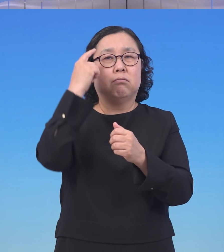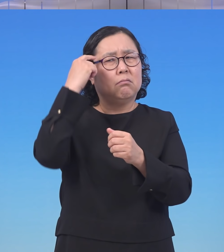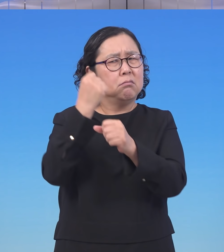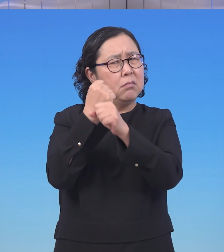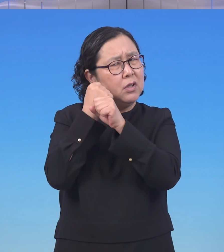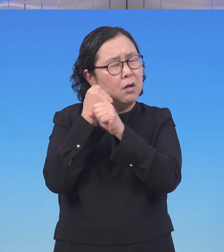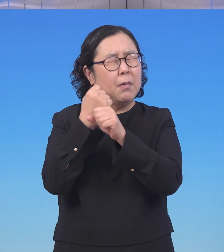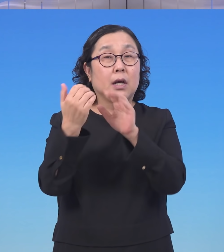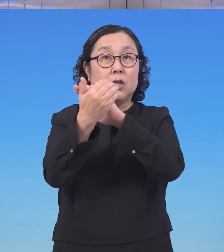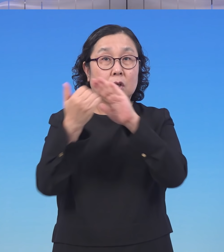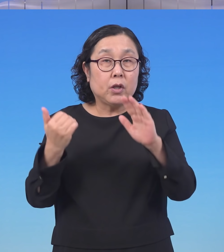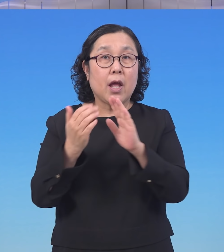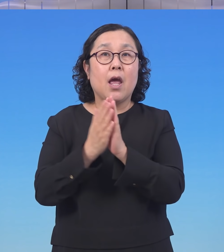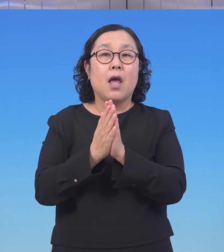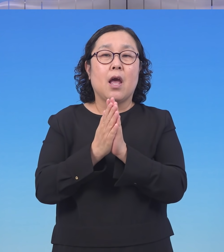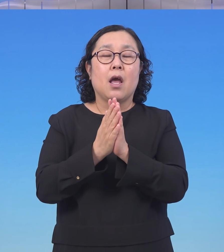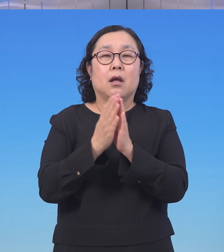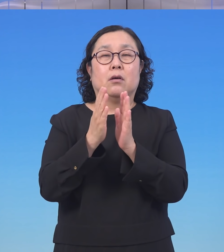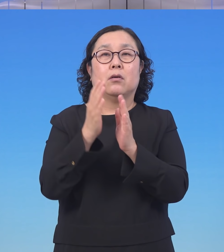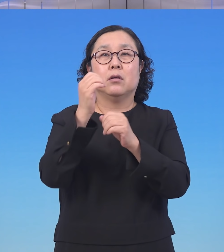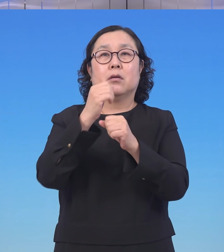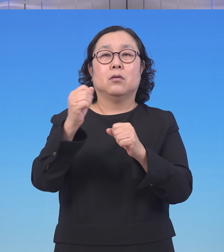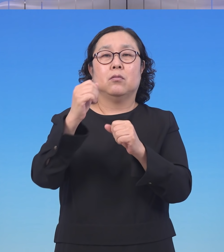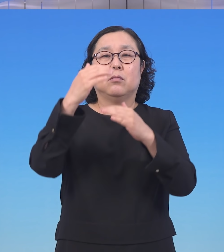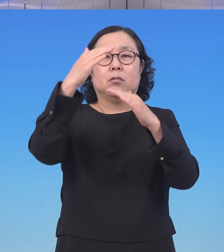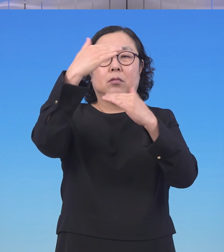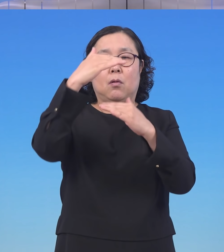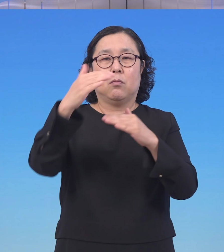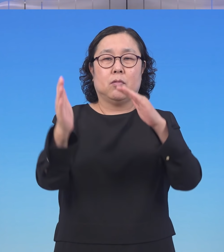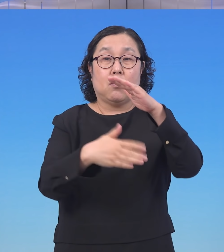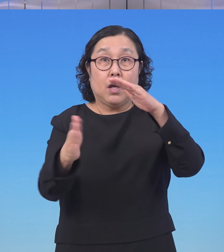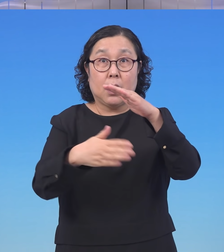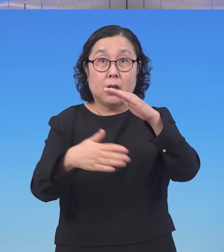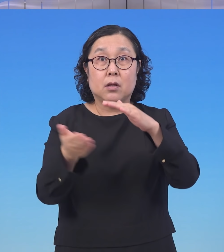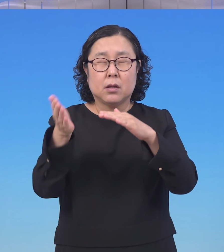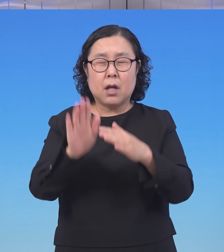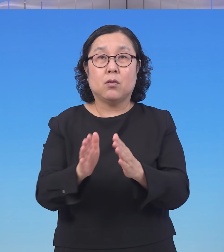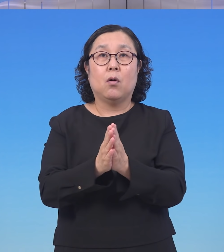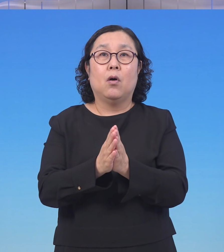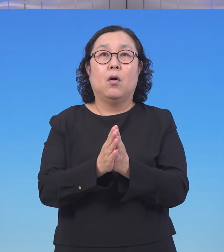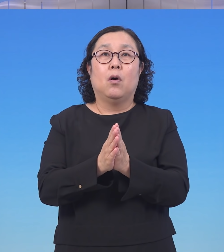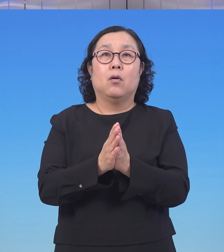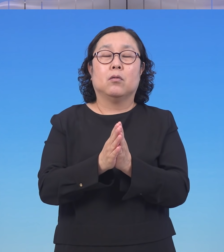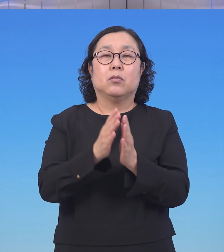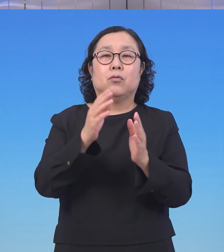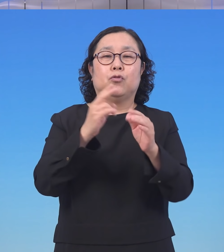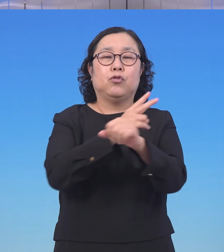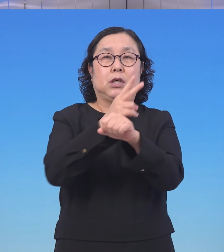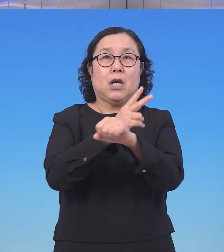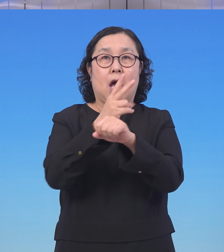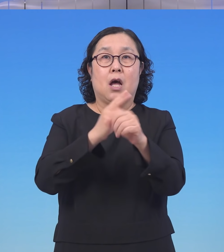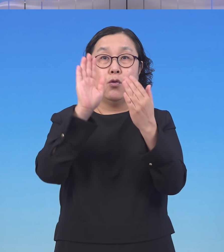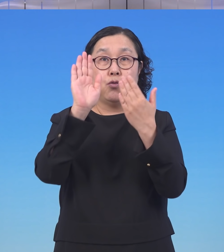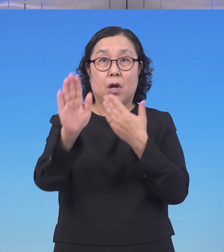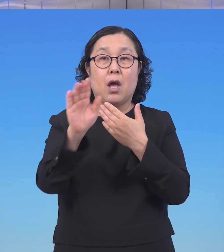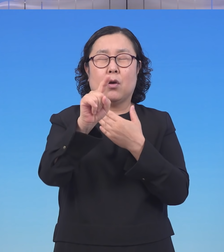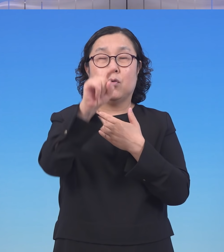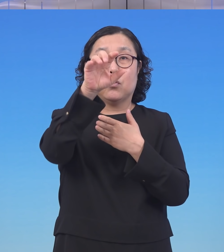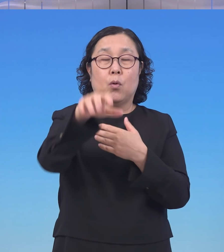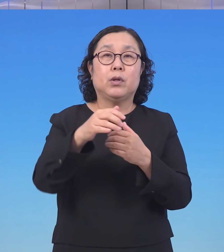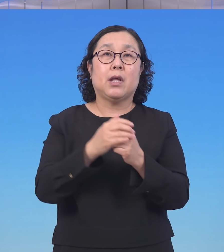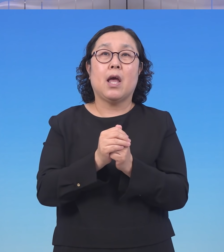환기시켰음에도 불구하고 연구하면서 보니까 시간이 지나면서 거기에 발암 성분인 벤젠 이런 것들을 비롯해 가지고